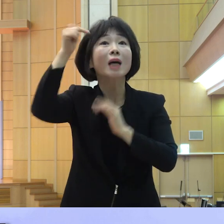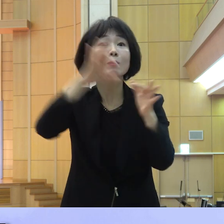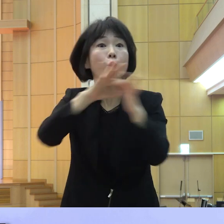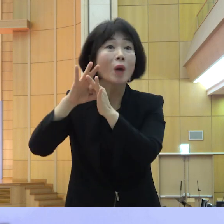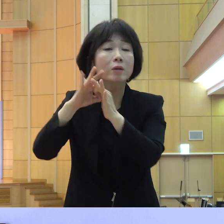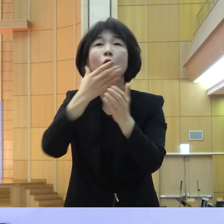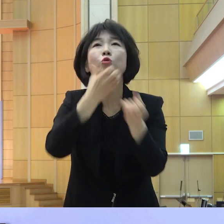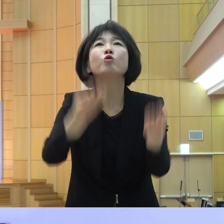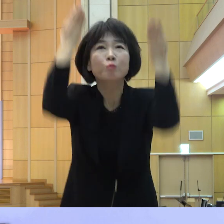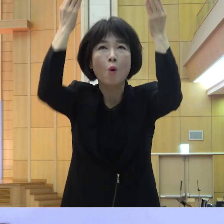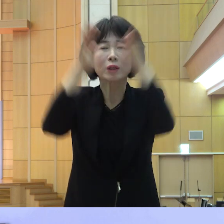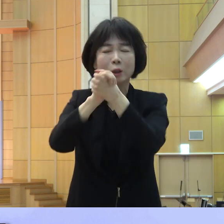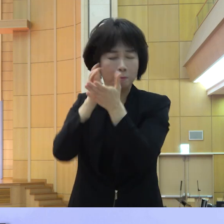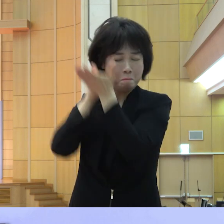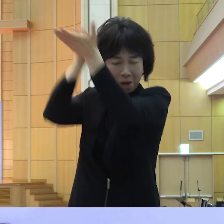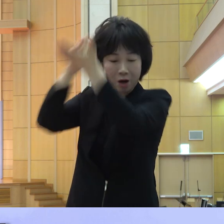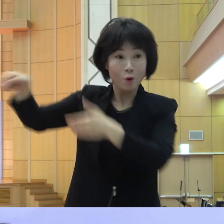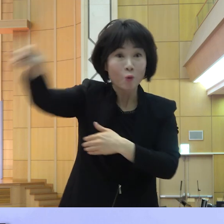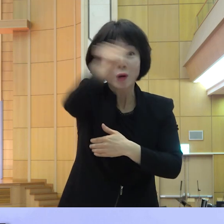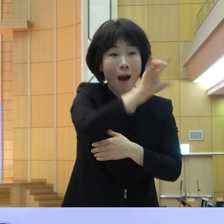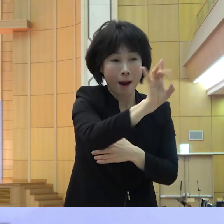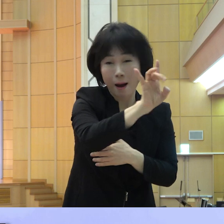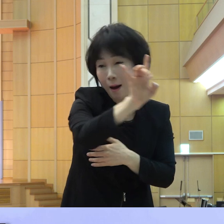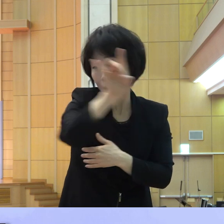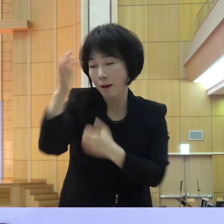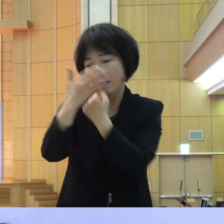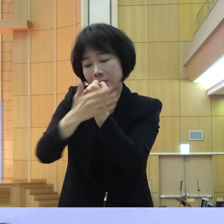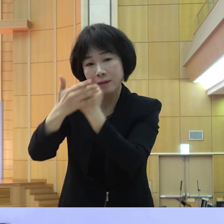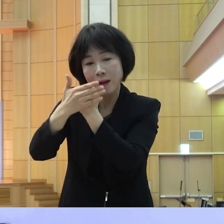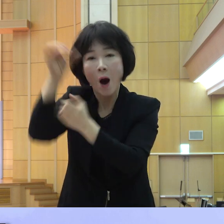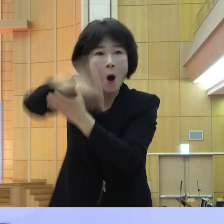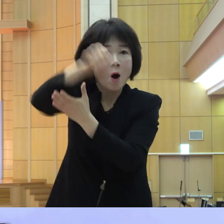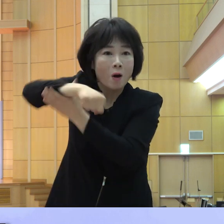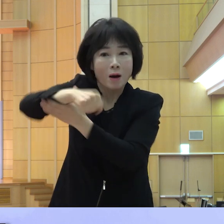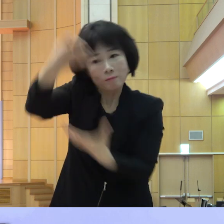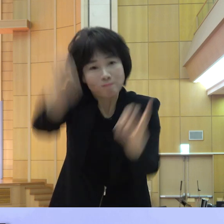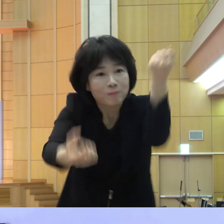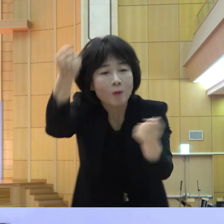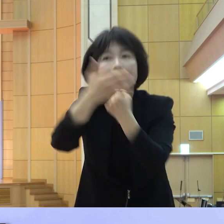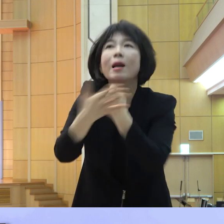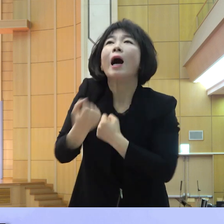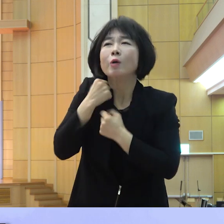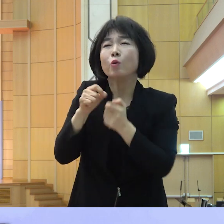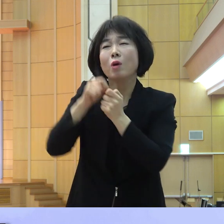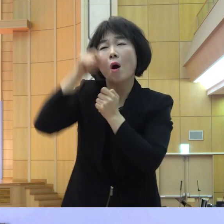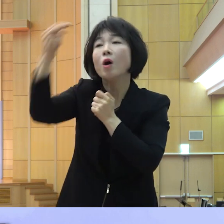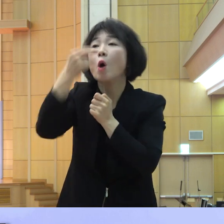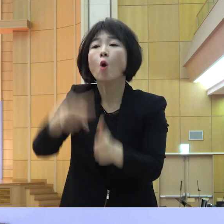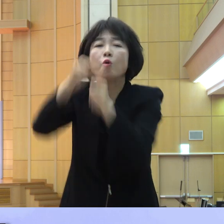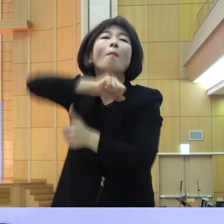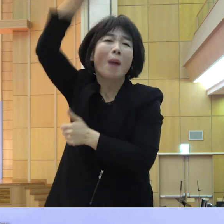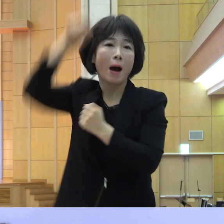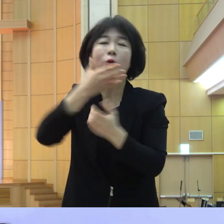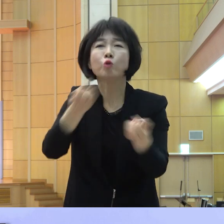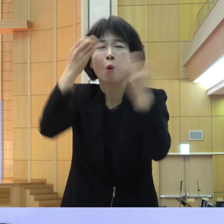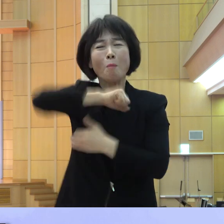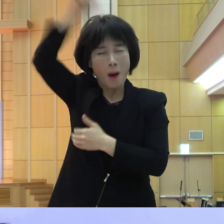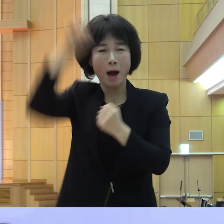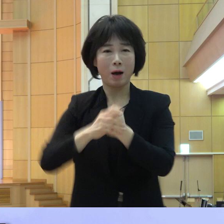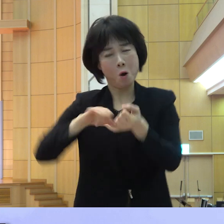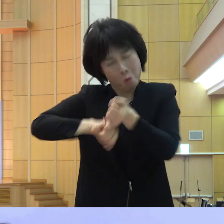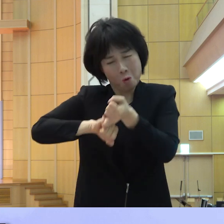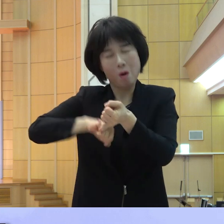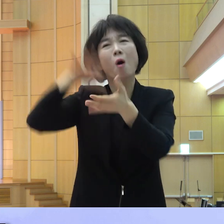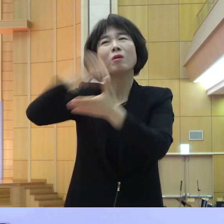통하여서 축복을 빌 때 저희들에게 은혜가 임하여서 그 은혜로 영혼 구원도 받고 축복도